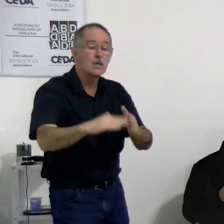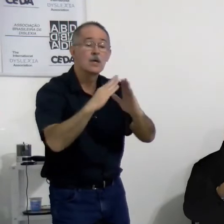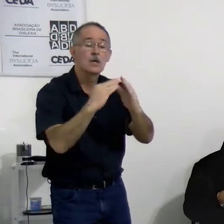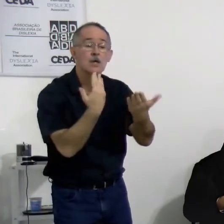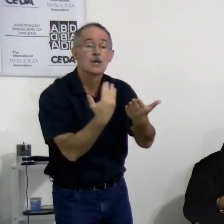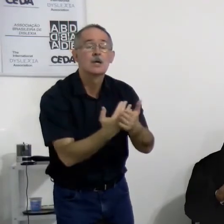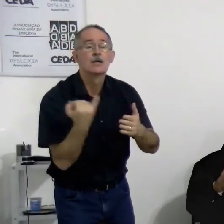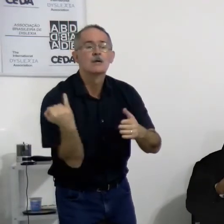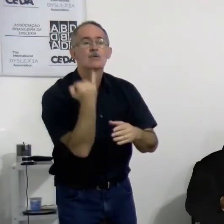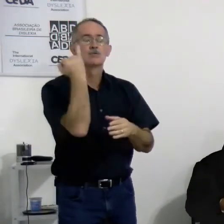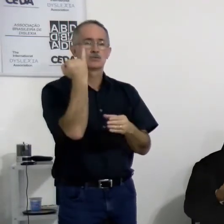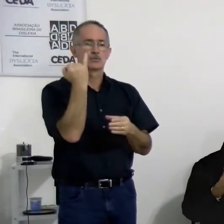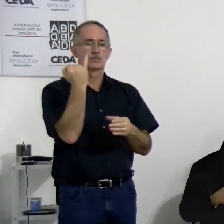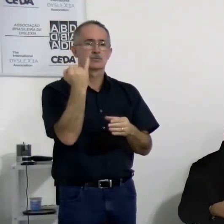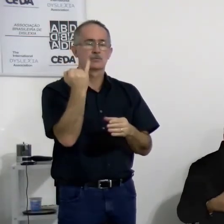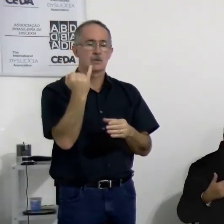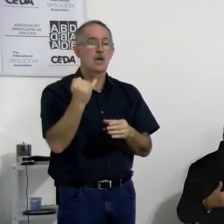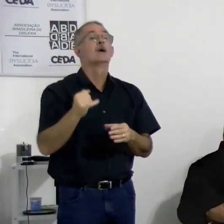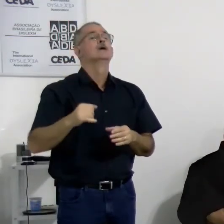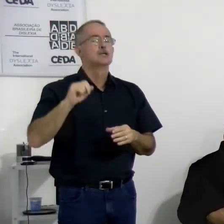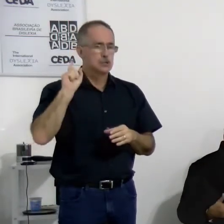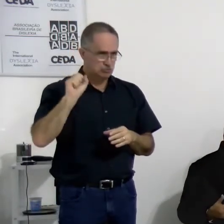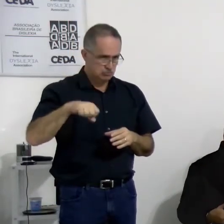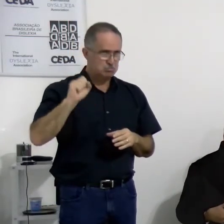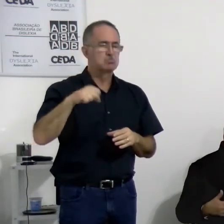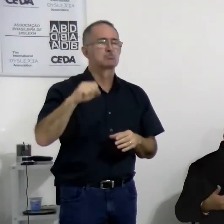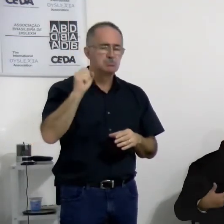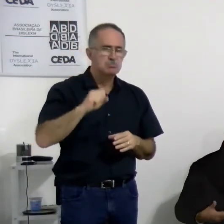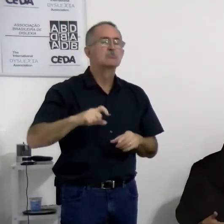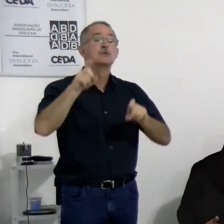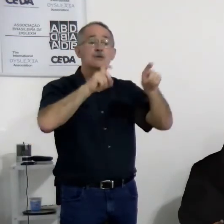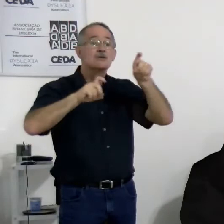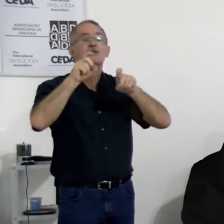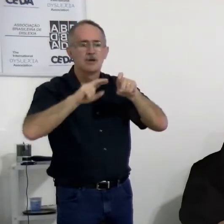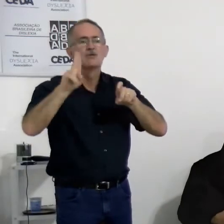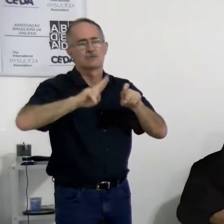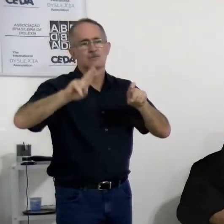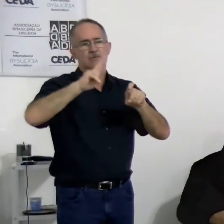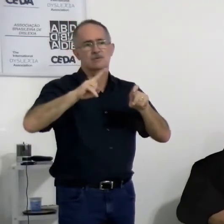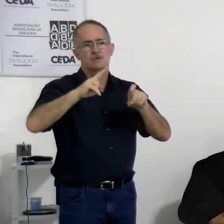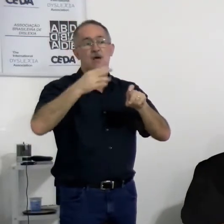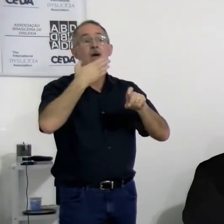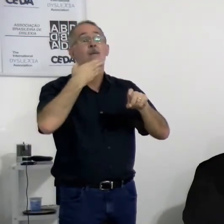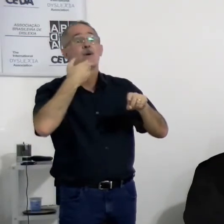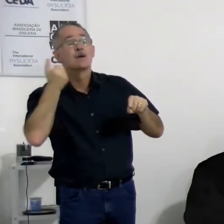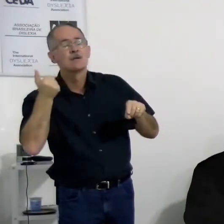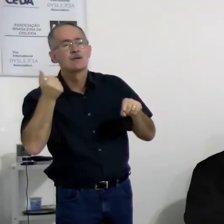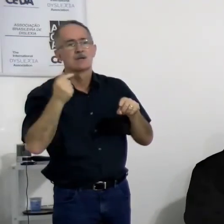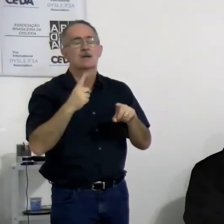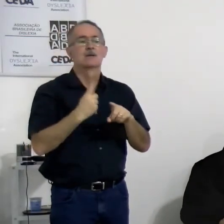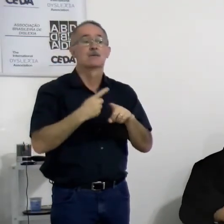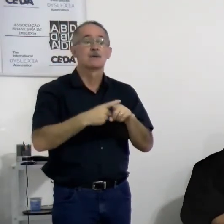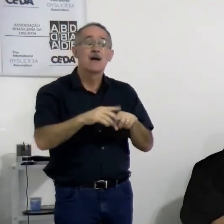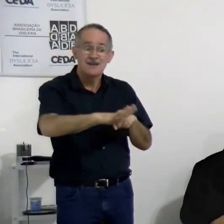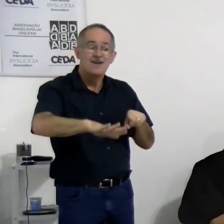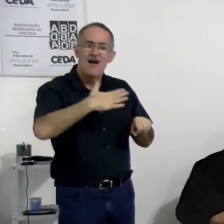importante fazer isto, usar essa tecnologia digital para tirar vantagem da avaliação, mesmo porque elas são fascinadas por isso.